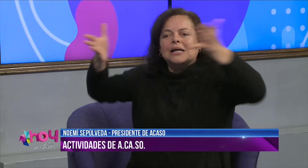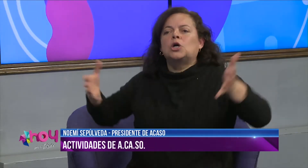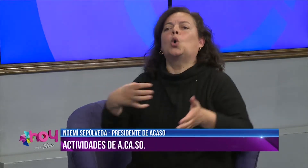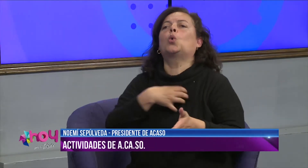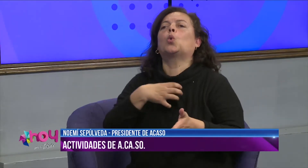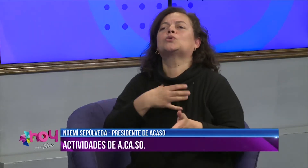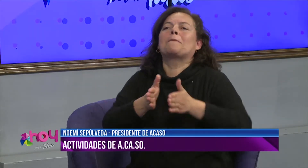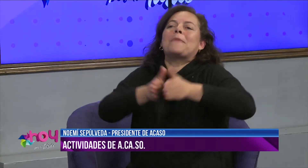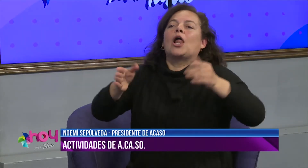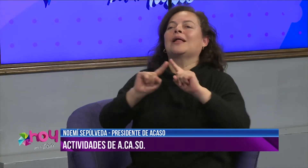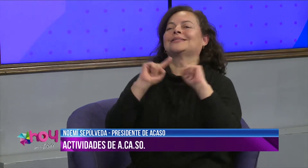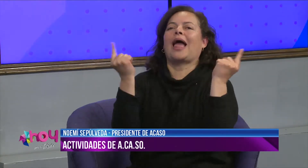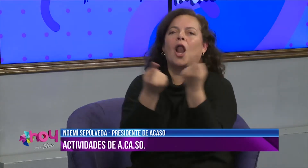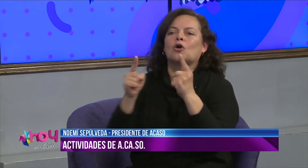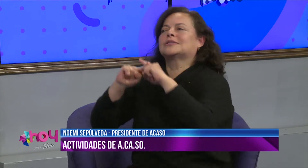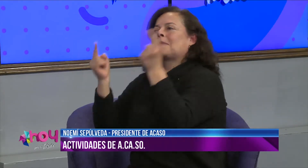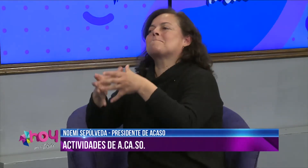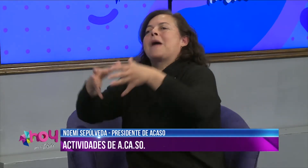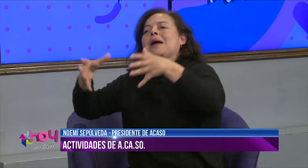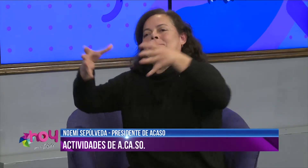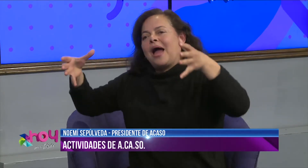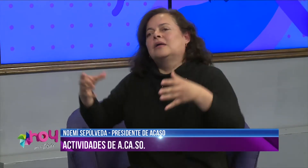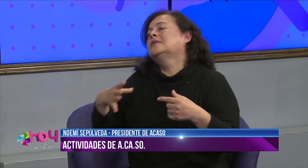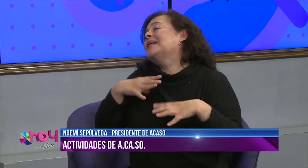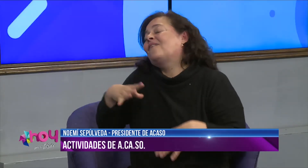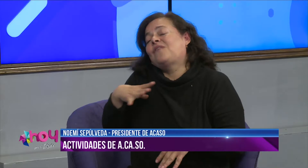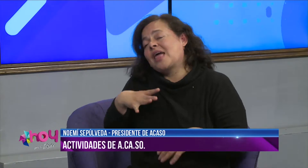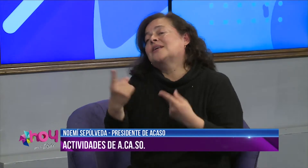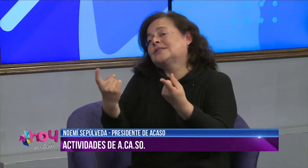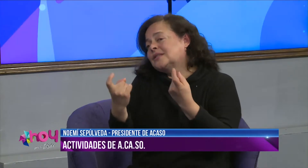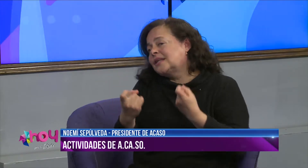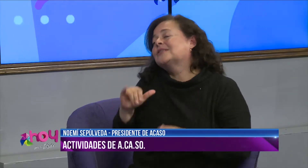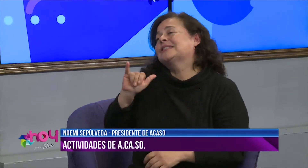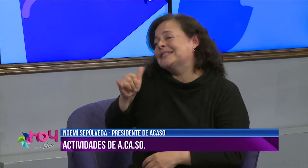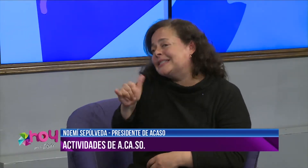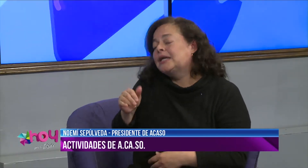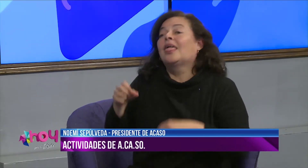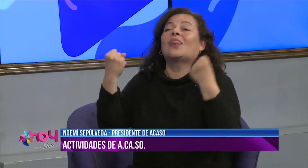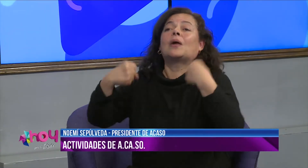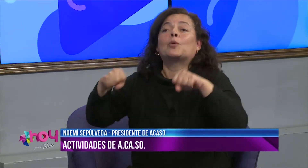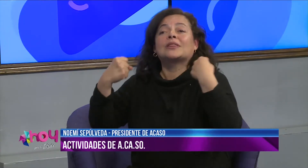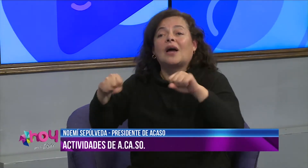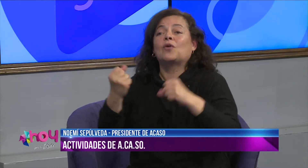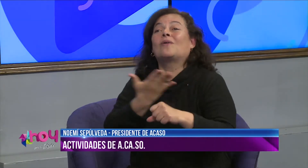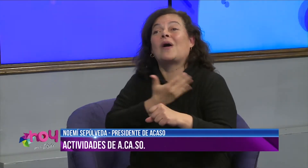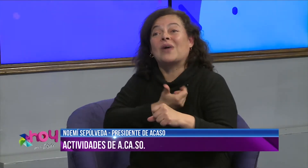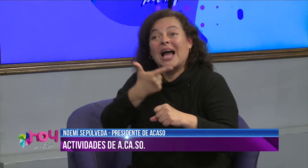aula que para los cursos es muy reducida, nos queremos extender, obviamente eso falta y necesitamos esas cosas. De la